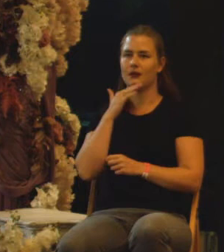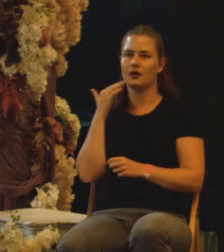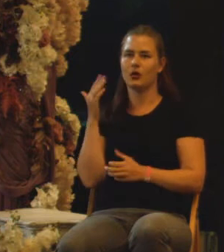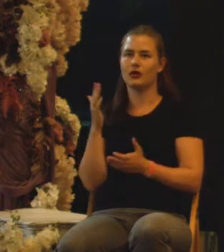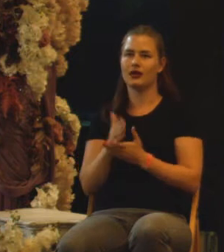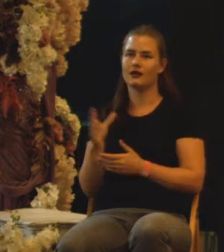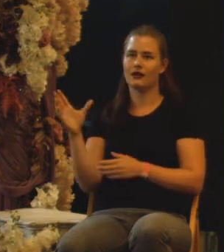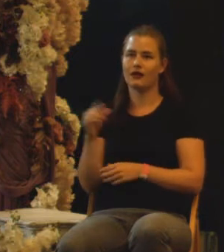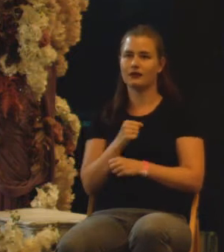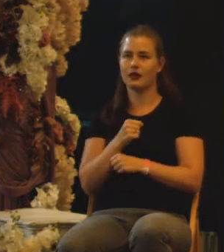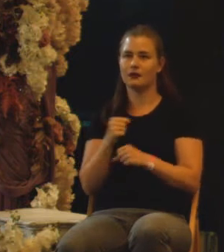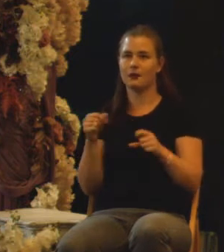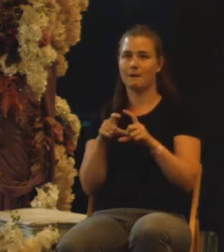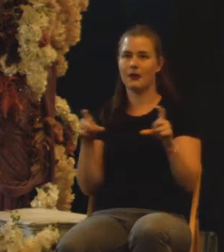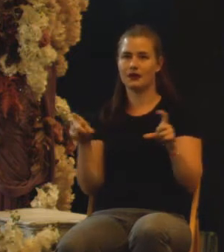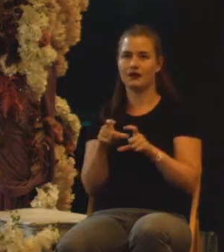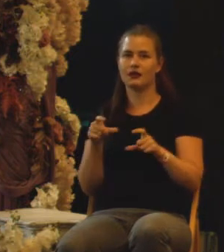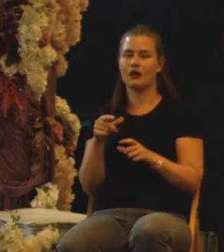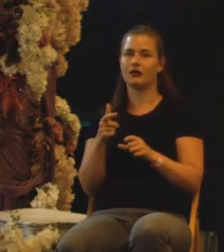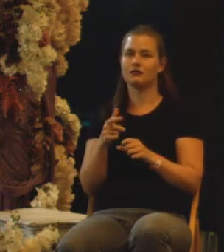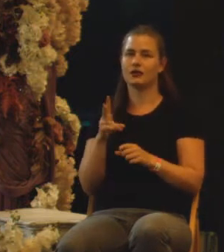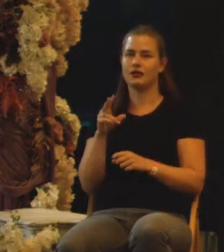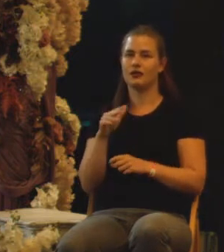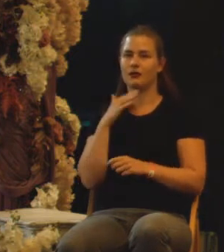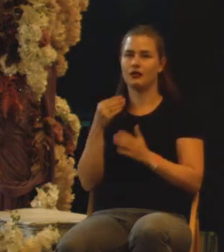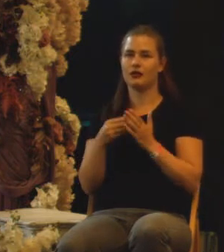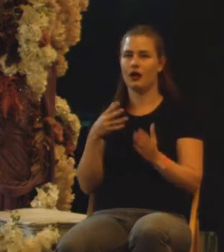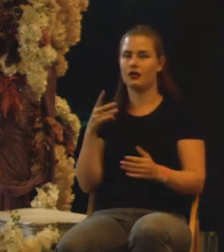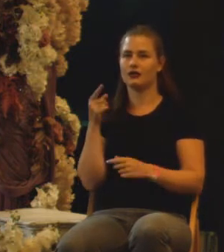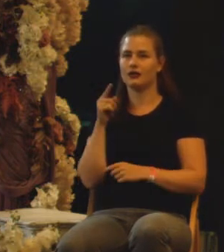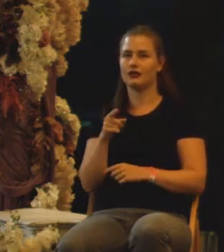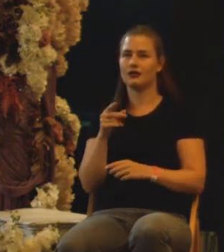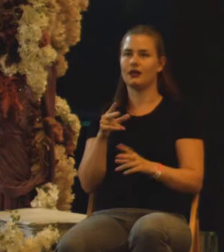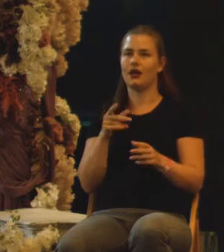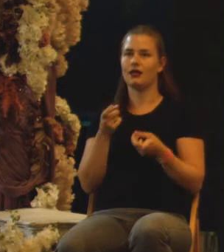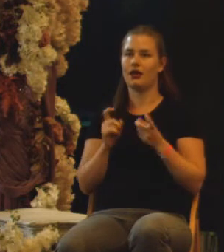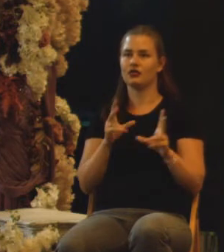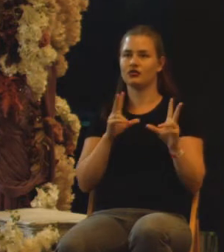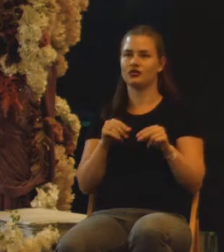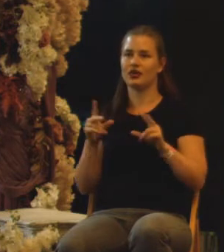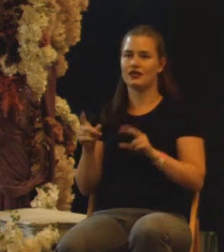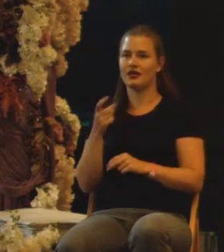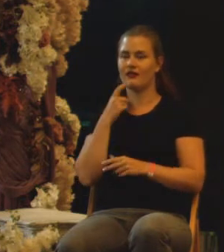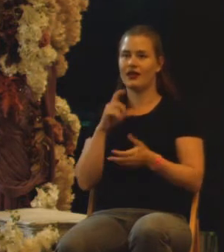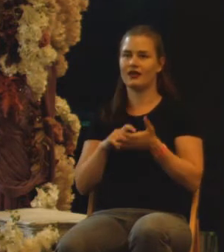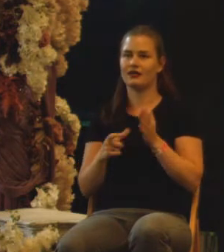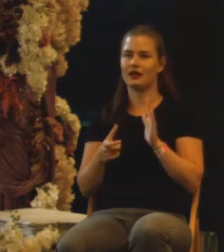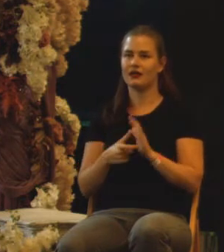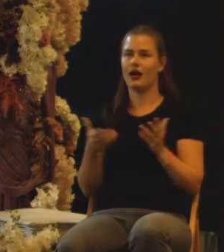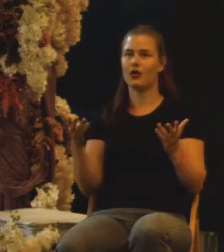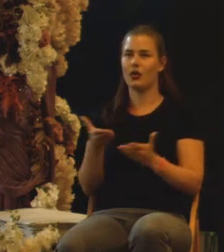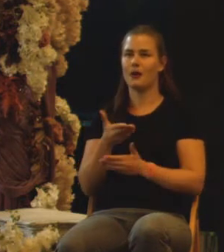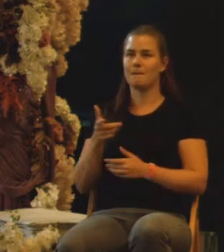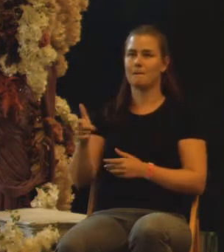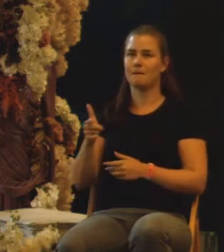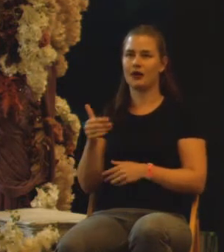есть во всех супермаркетах, они дороже. Но это те настоящие счастливые яйцеклеточки, которые мы с вами хотим